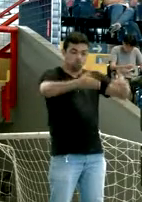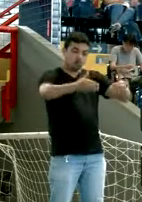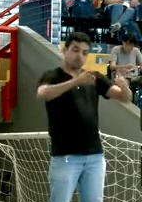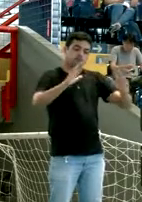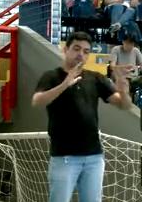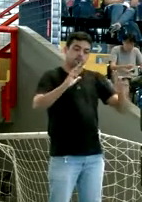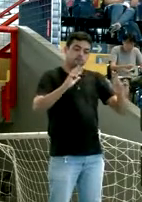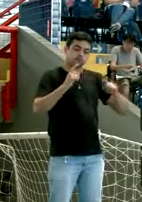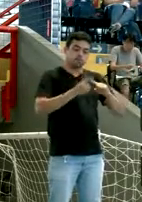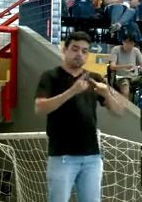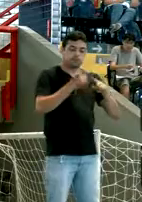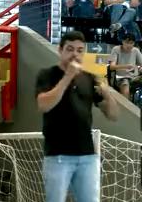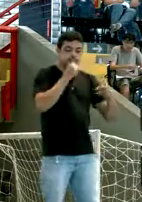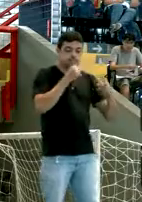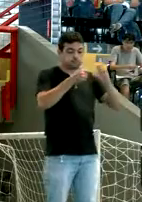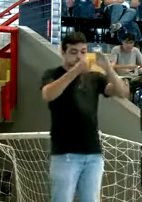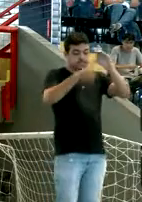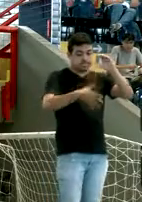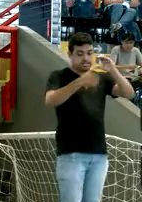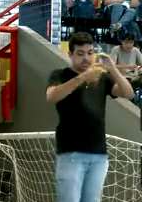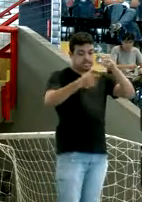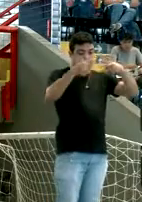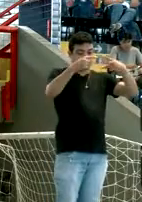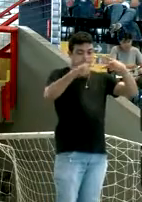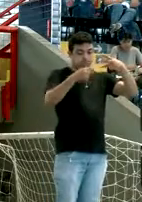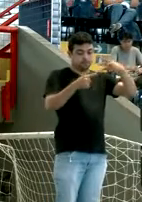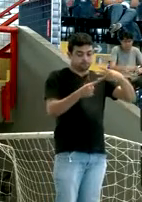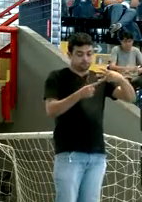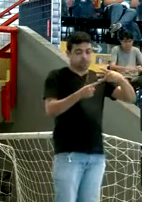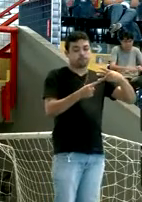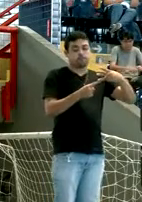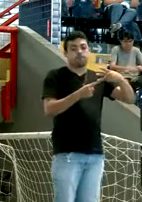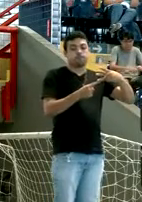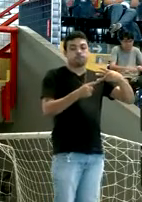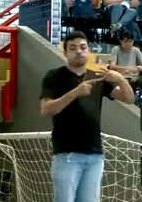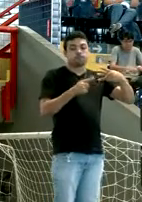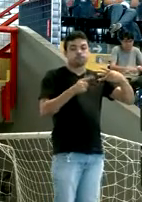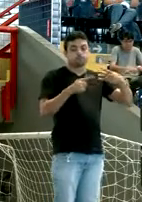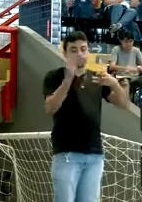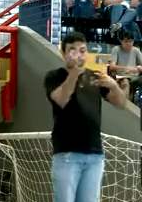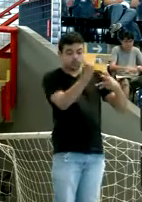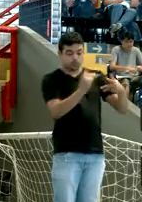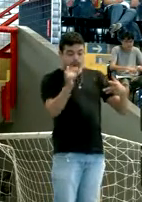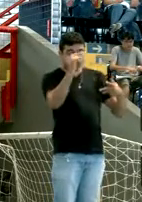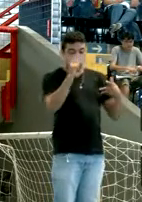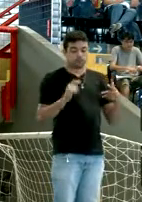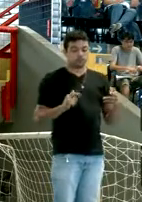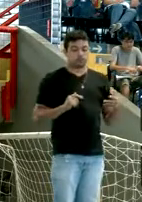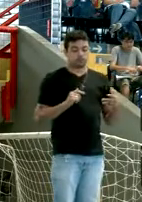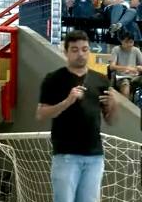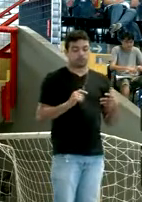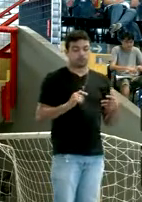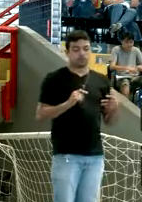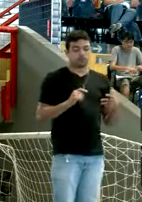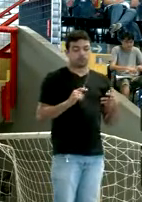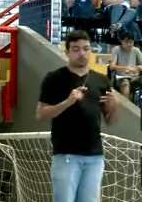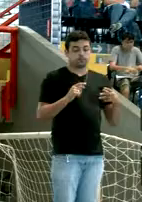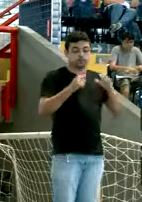Então, escreva essas três características, por gentileza, da pintura impressionista, aí na sua apostila. O